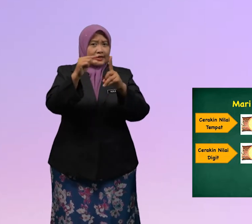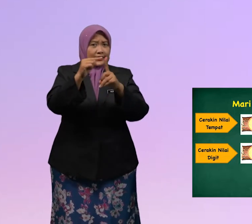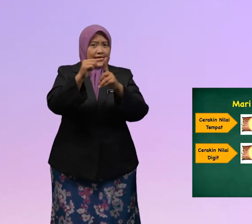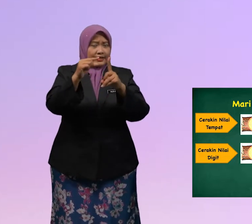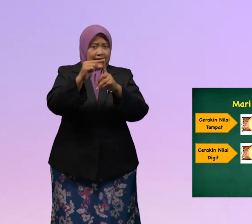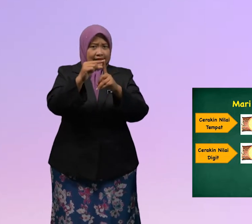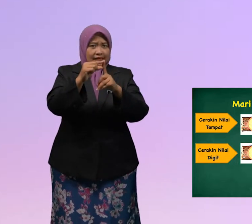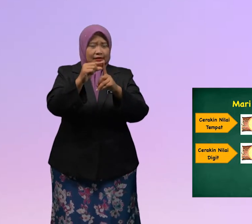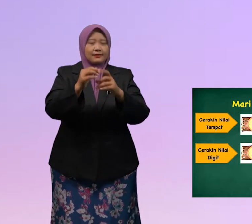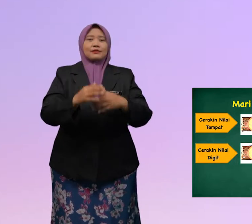perkataan.